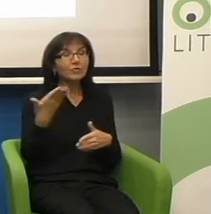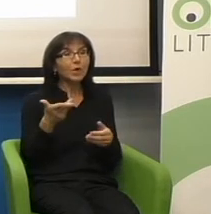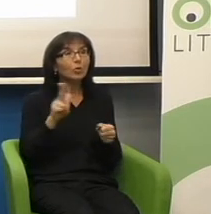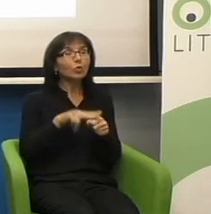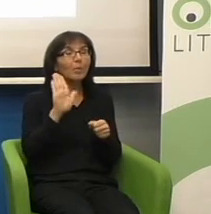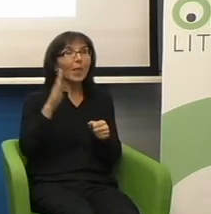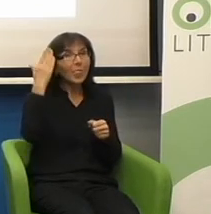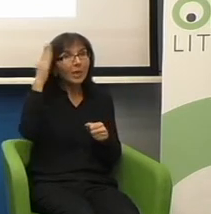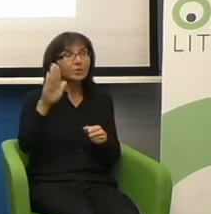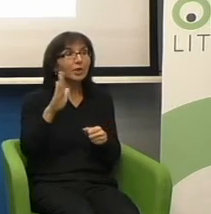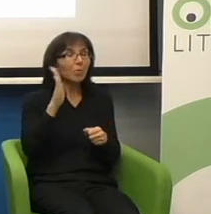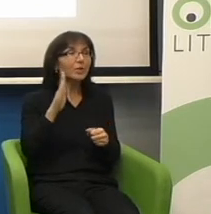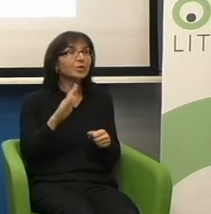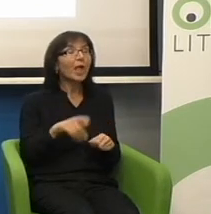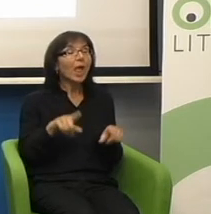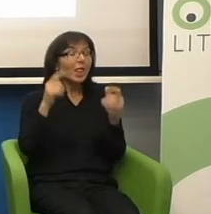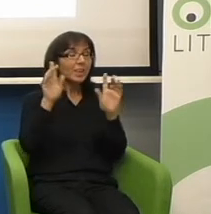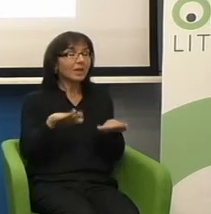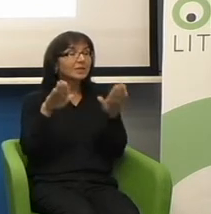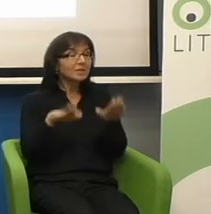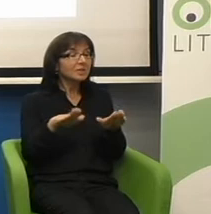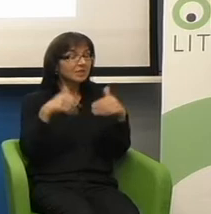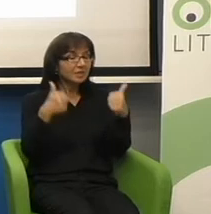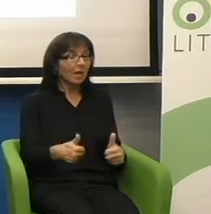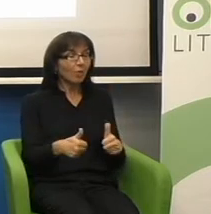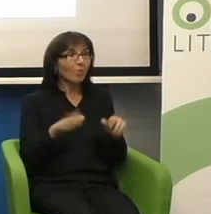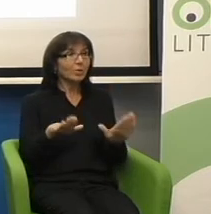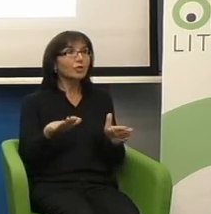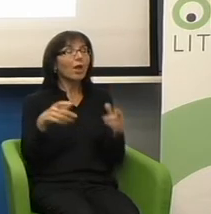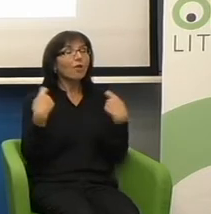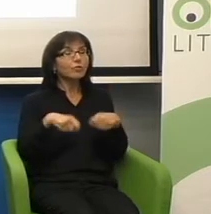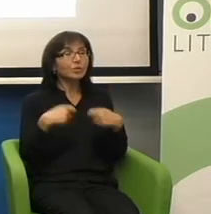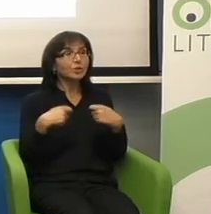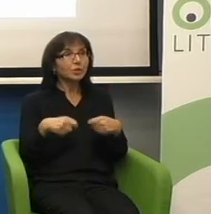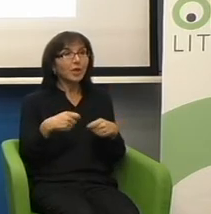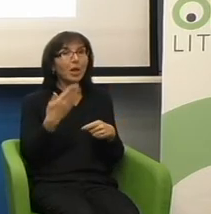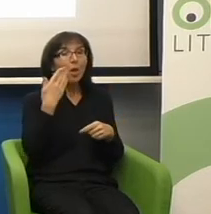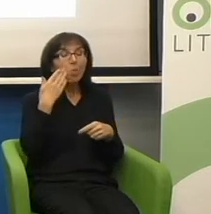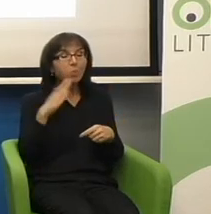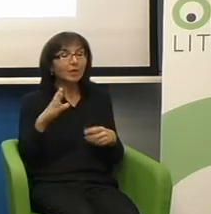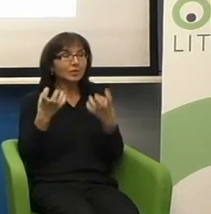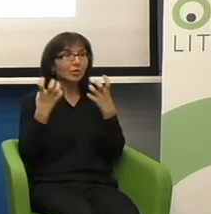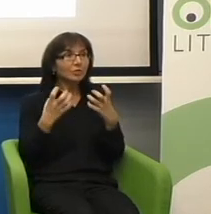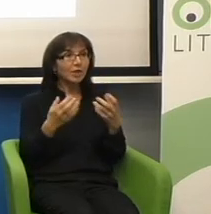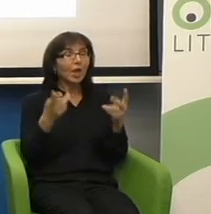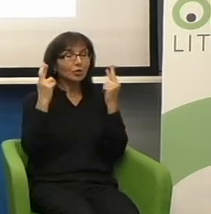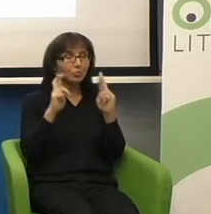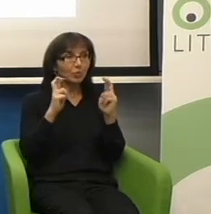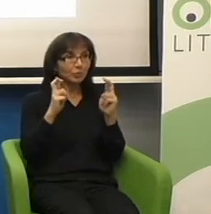że zagości na stałe na mapie kulturalnej Szczecina, bo bardzo kibicuję pani Aniu, żeby to się